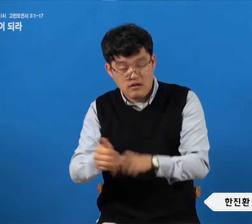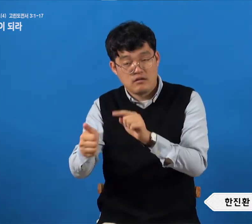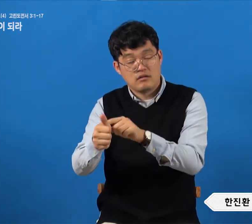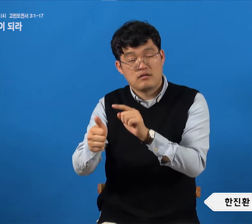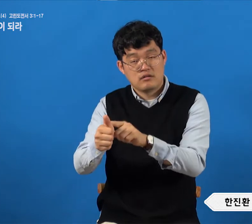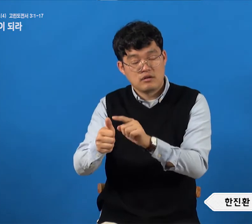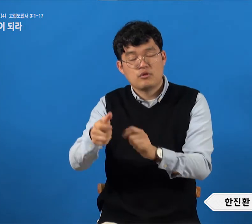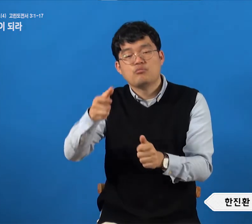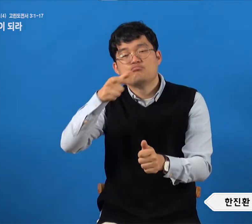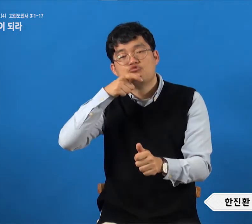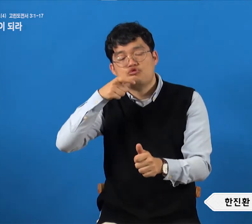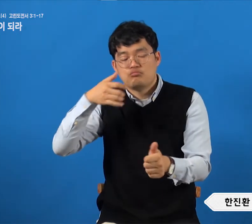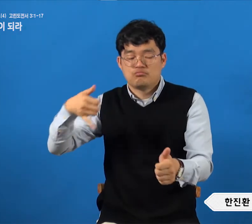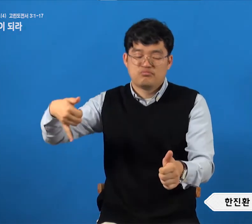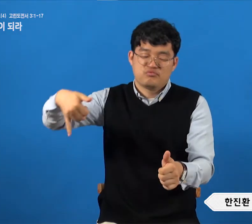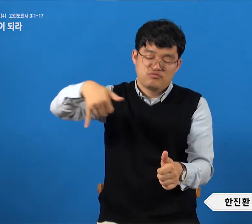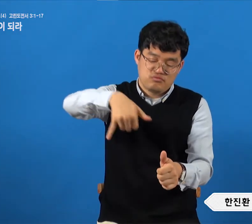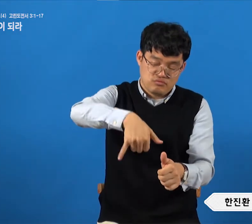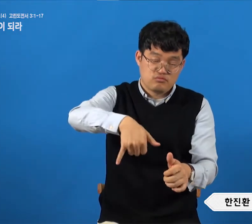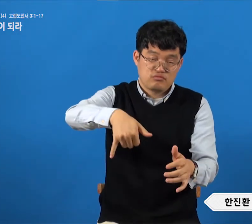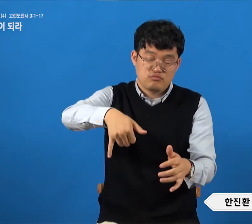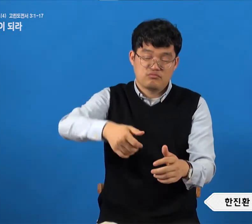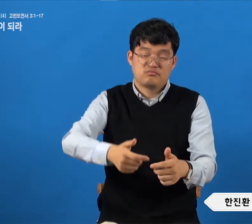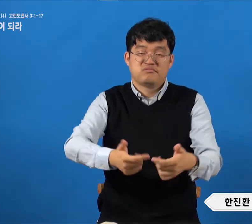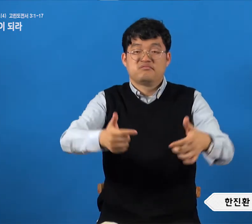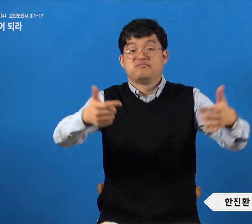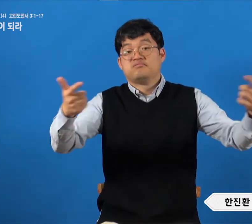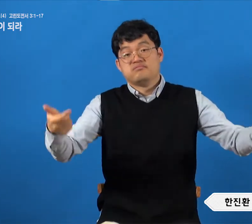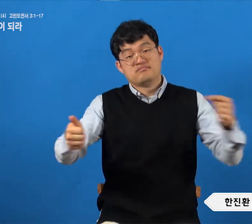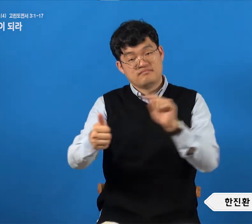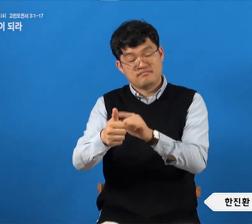그래서 아볼로는 물을 주었다고 했습니다.